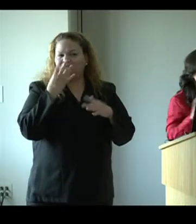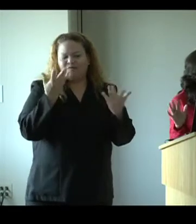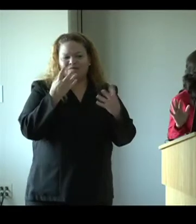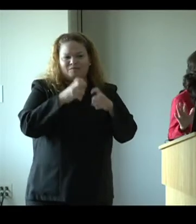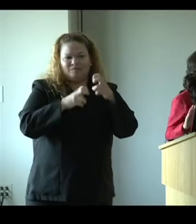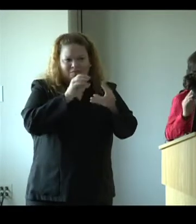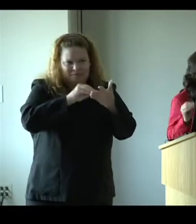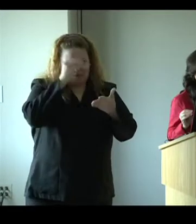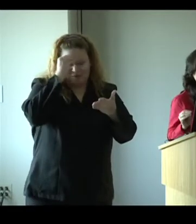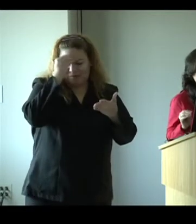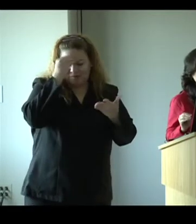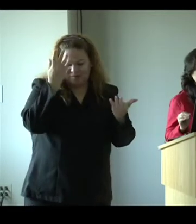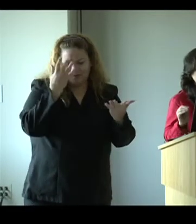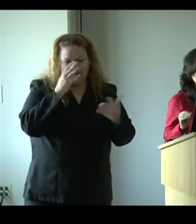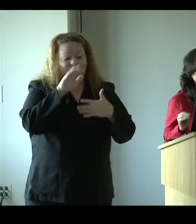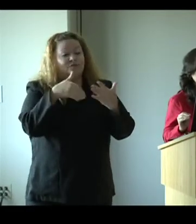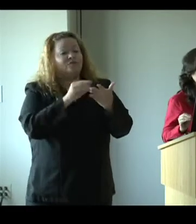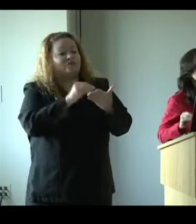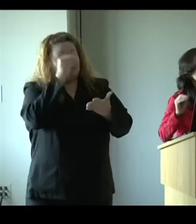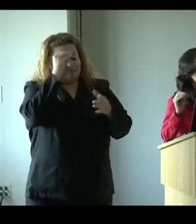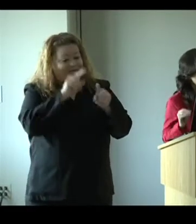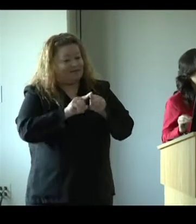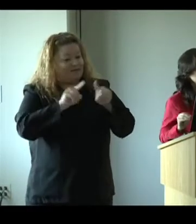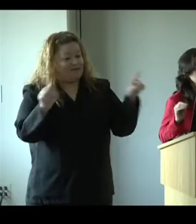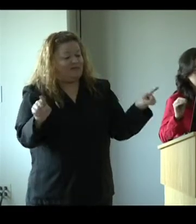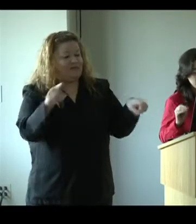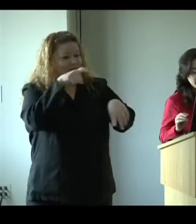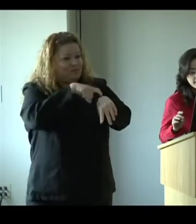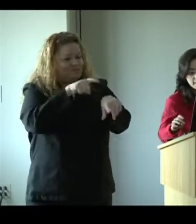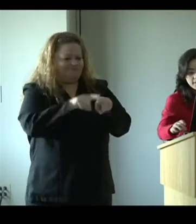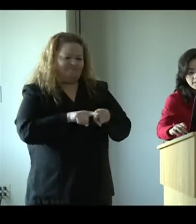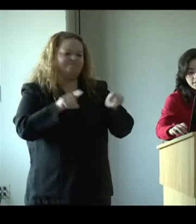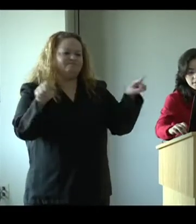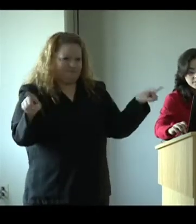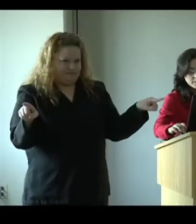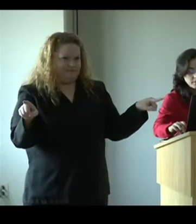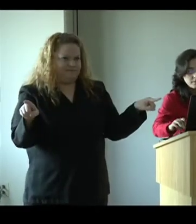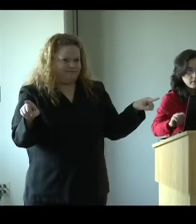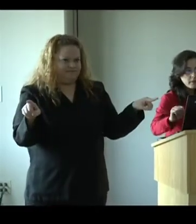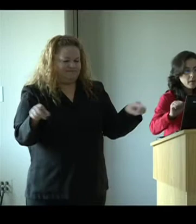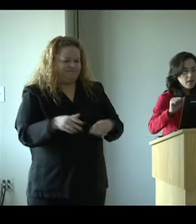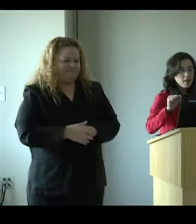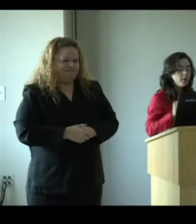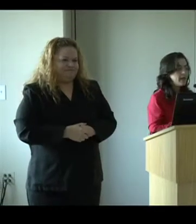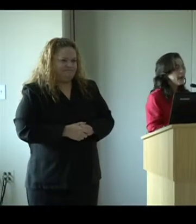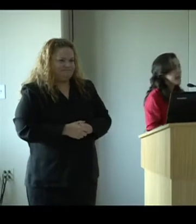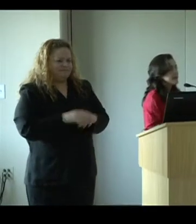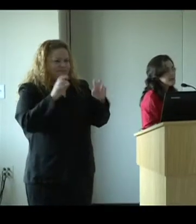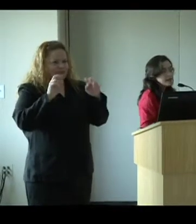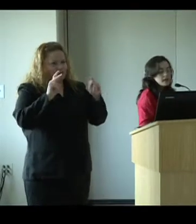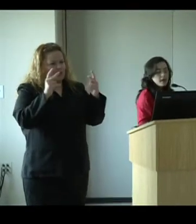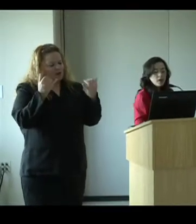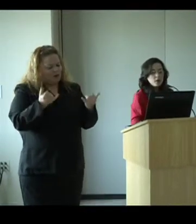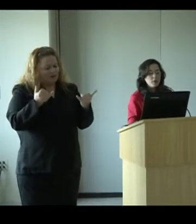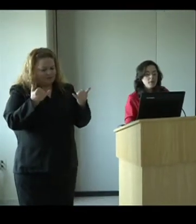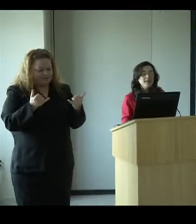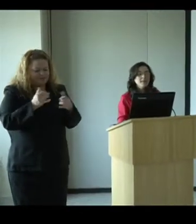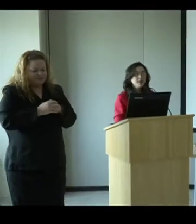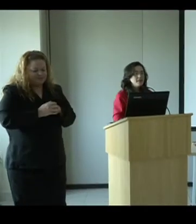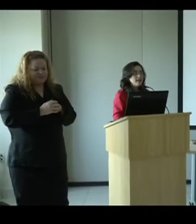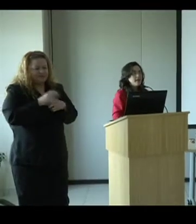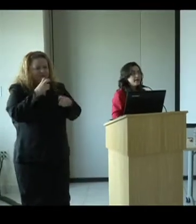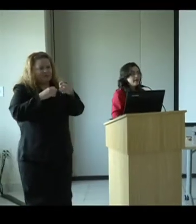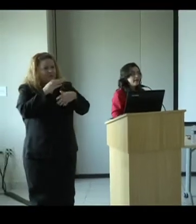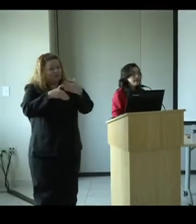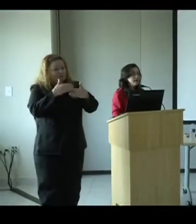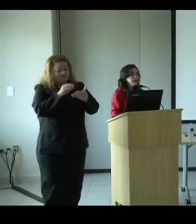simplemente todos aprendemos diferente en momentos diferentes OK ahora sí los problemas